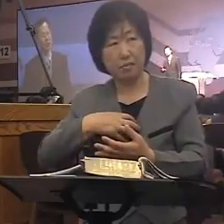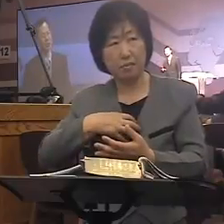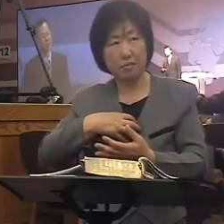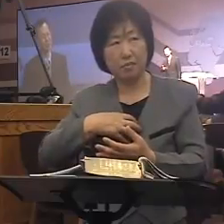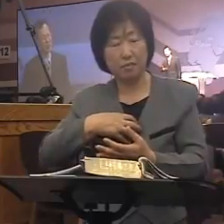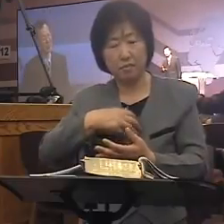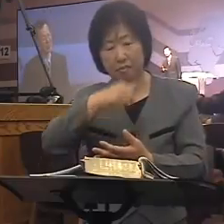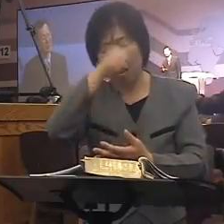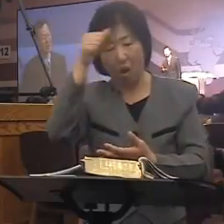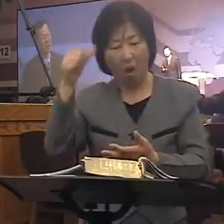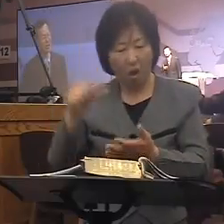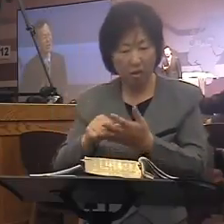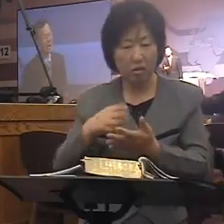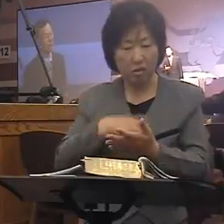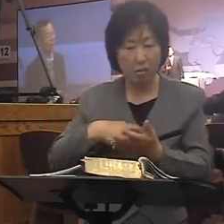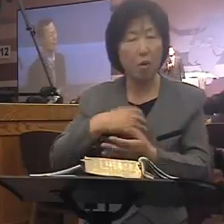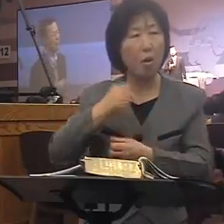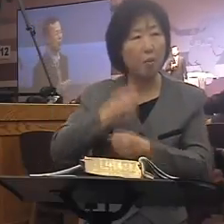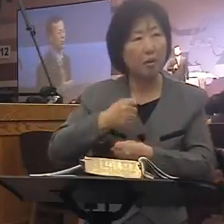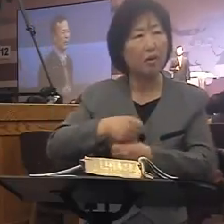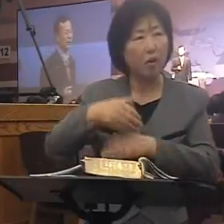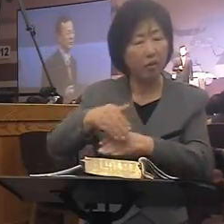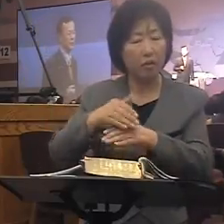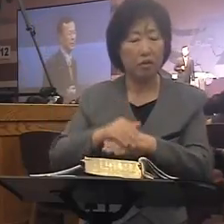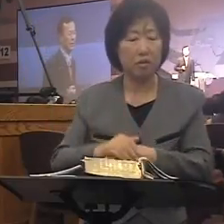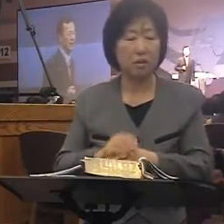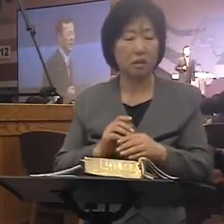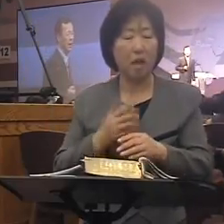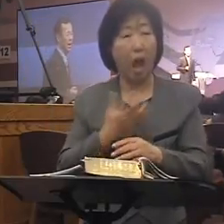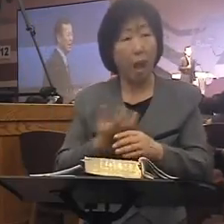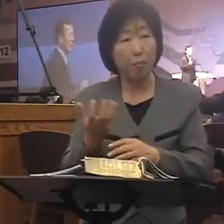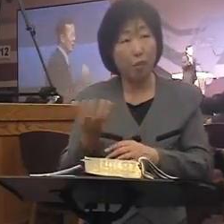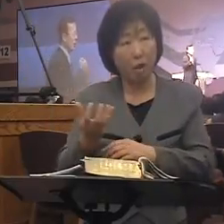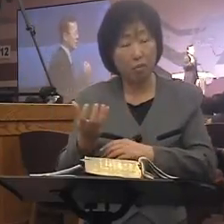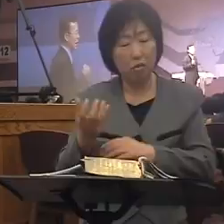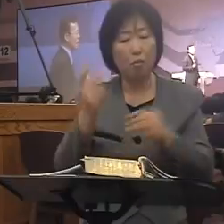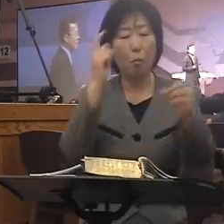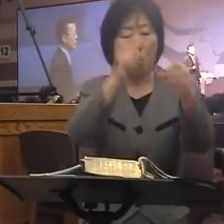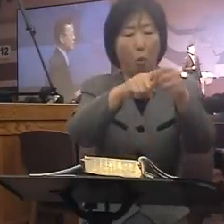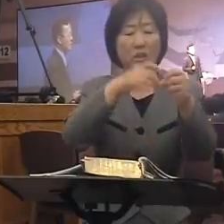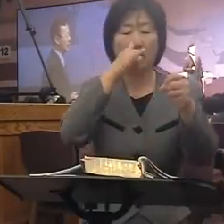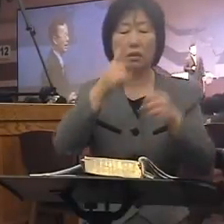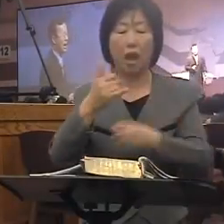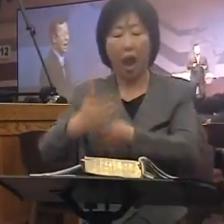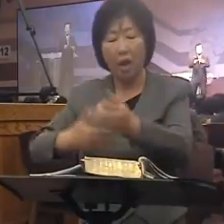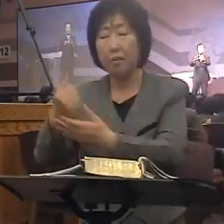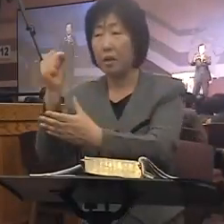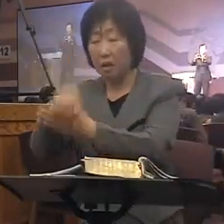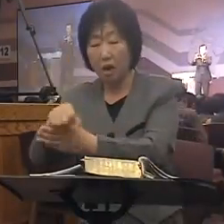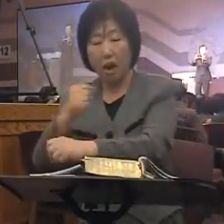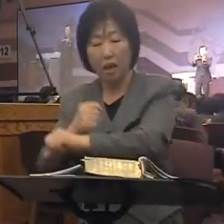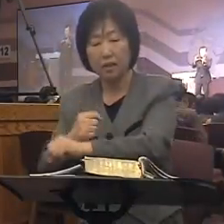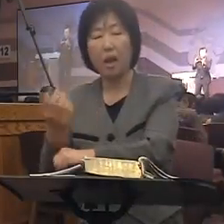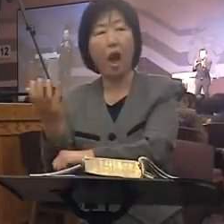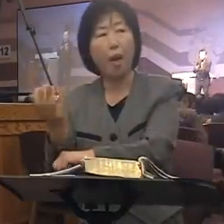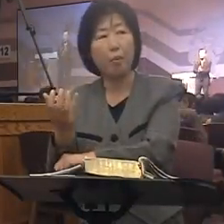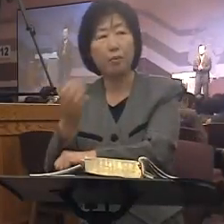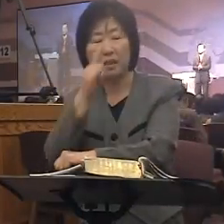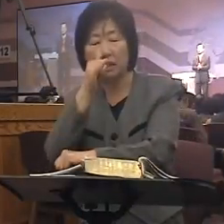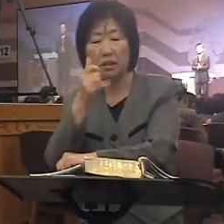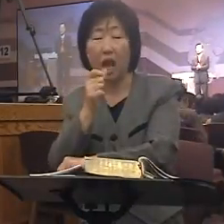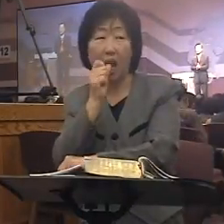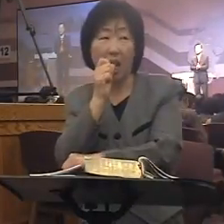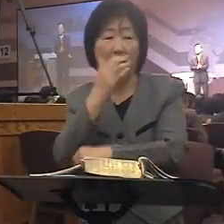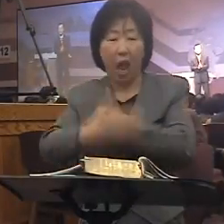아픔이 있었지만 보세요. 근데 그 아픔에는 목적이 있었습니다. 하나님이 허락하신 아픔이었습니다. 하나님이 그의 그릇을